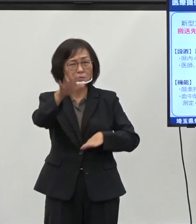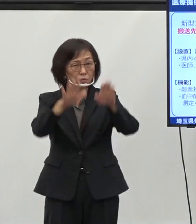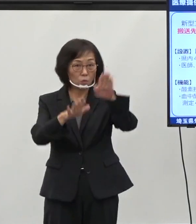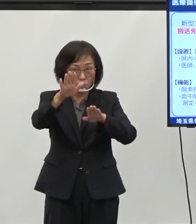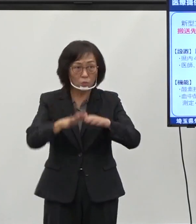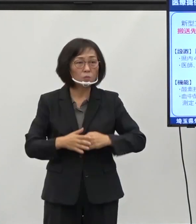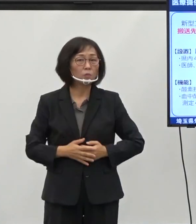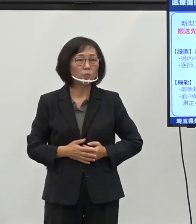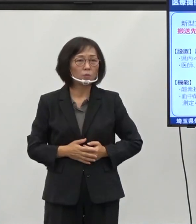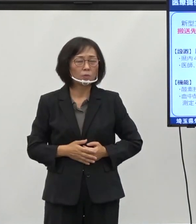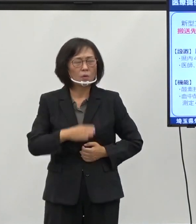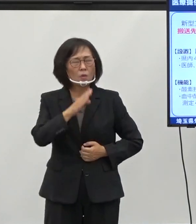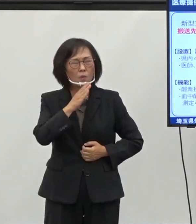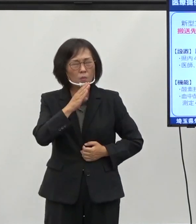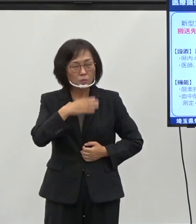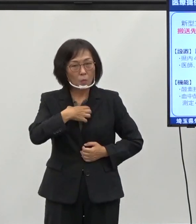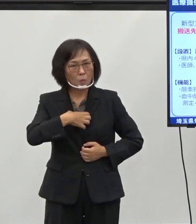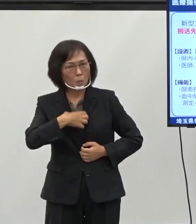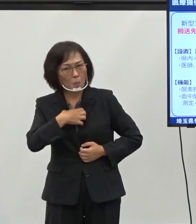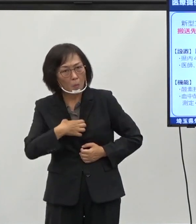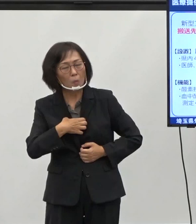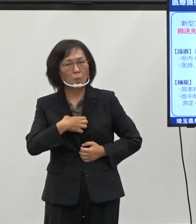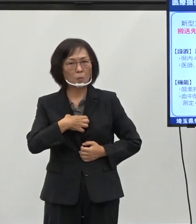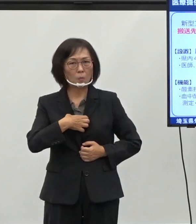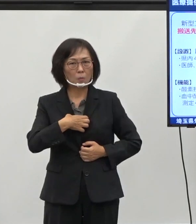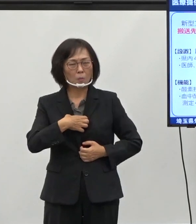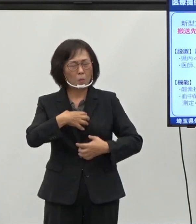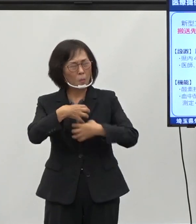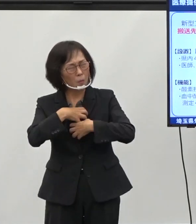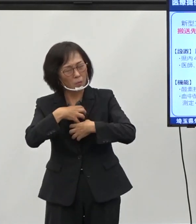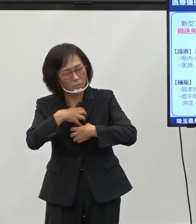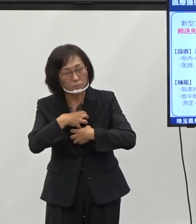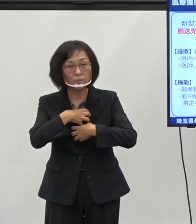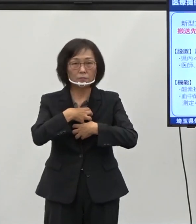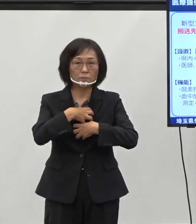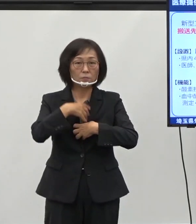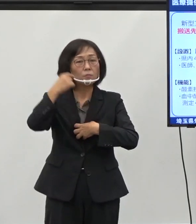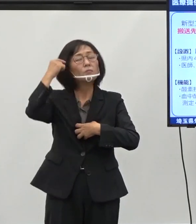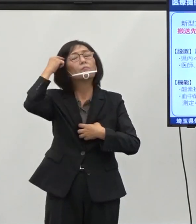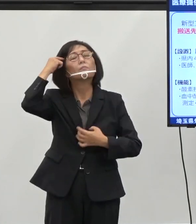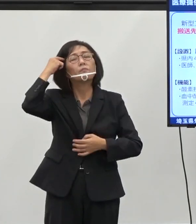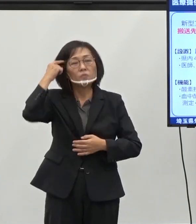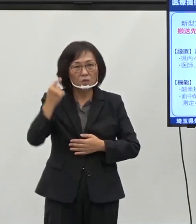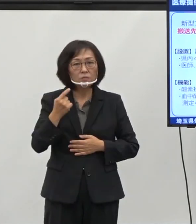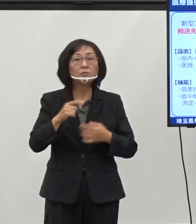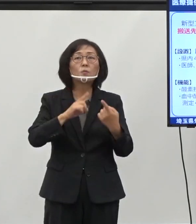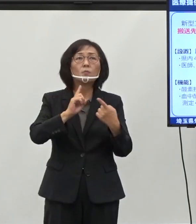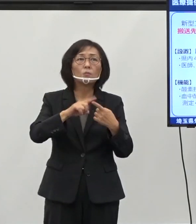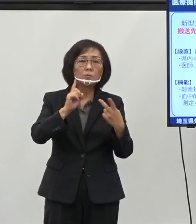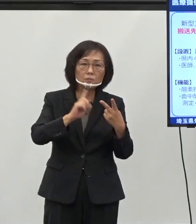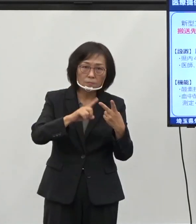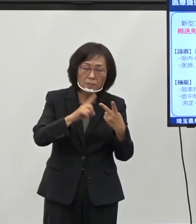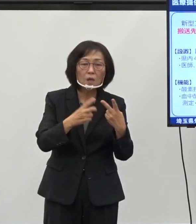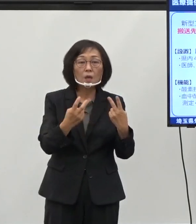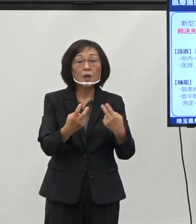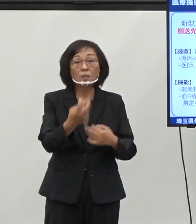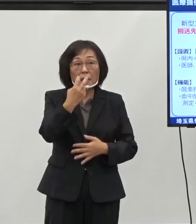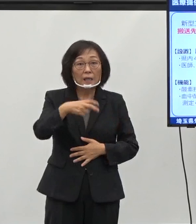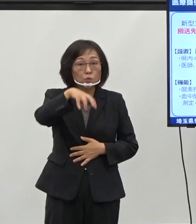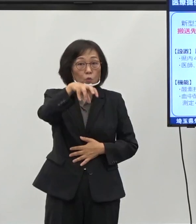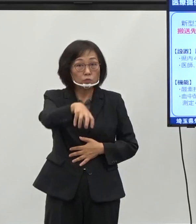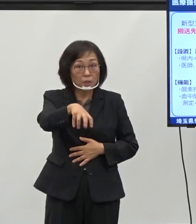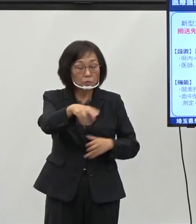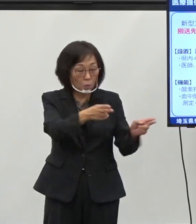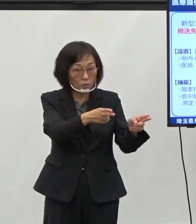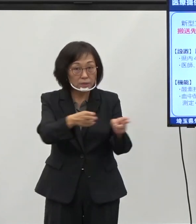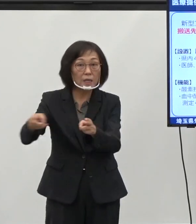以上のものになったというので、極めて強い危機感を持っています。 そしてもう一つ、酸素ステーション、整備はします